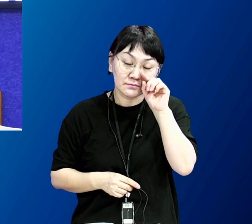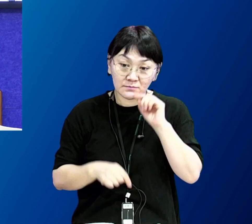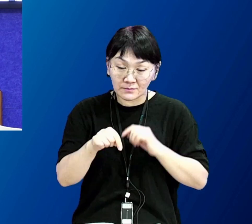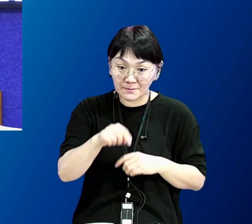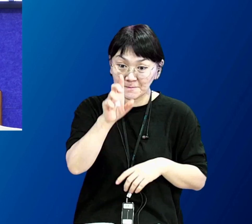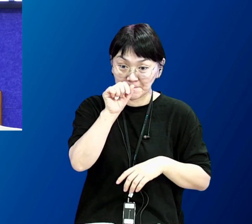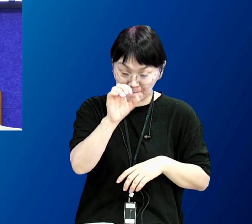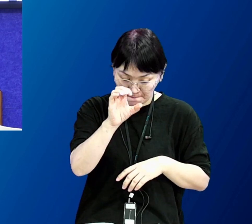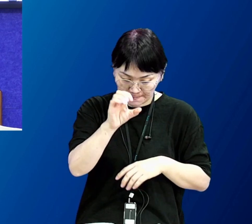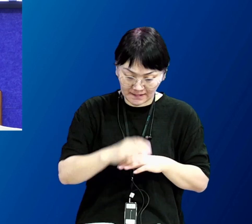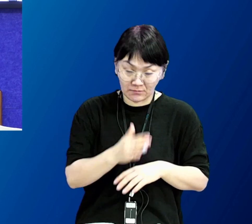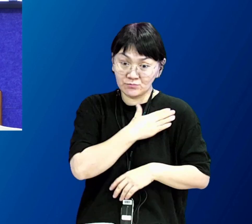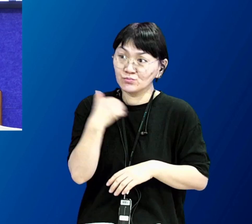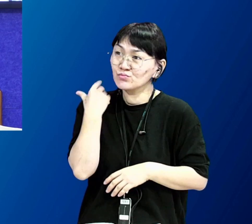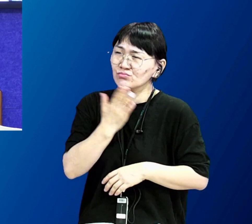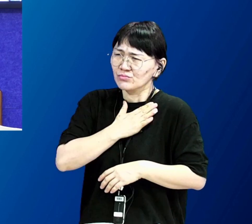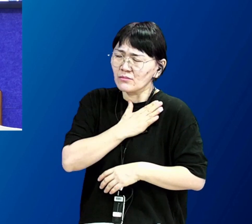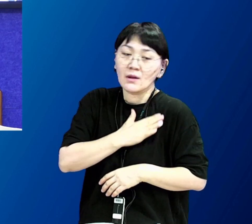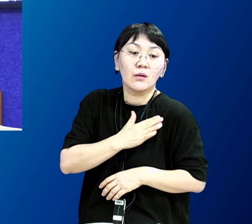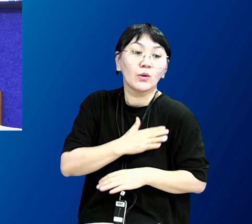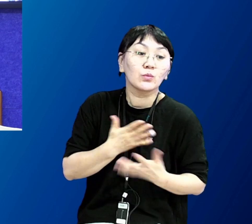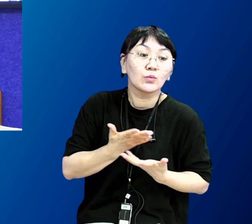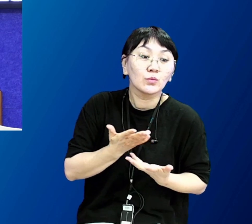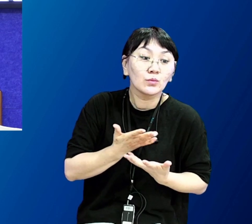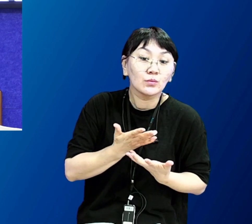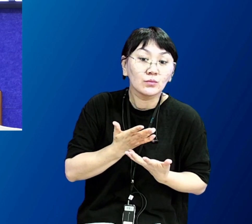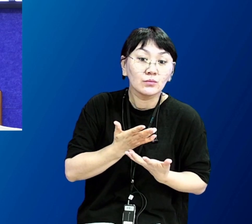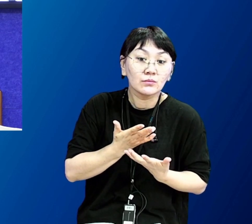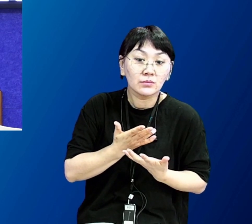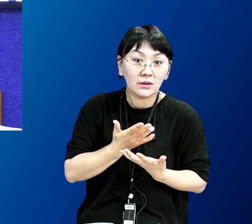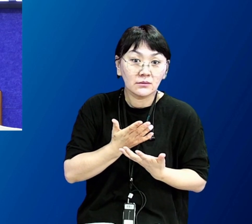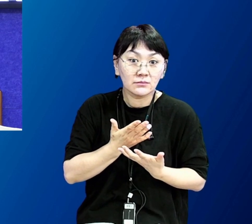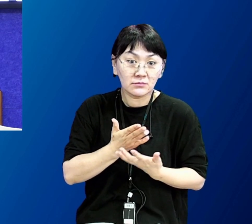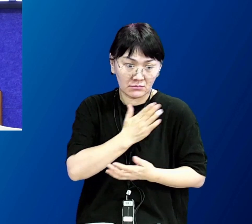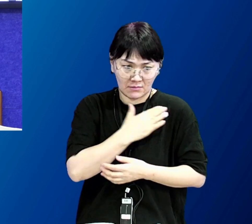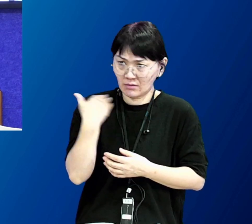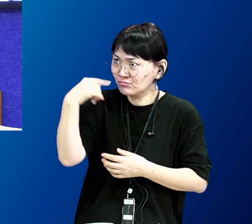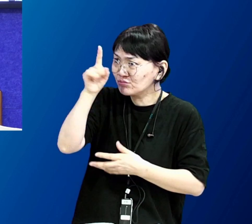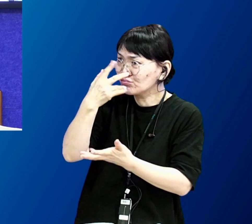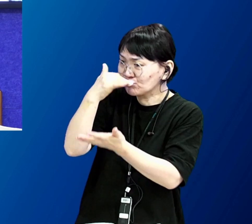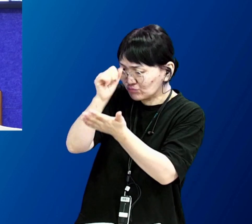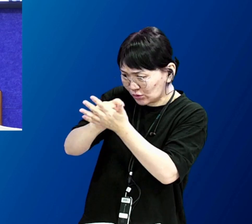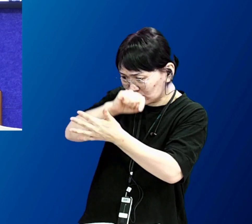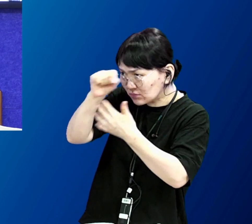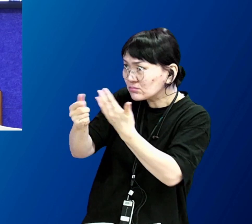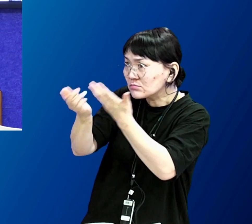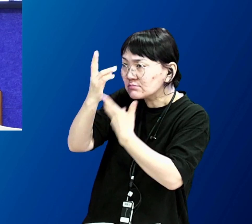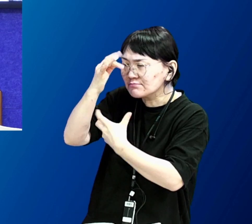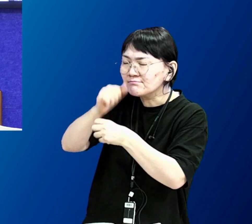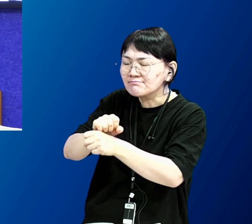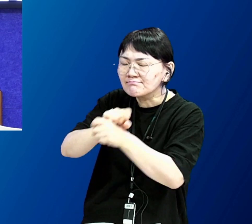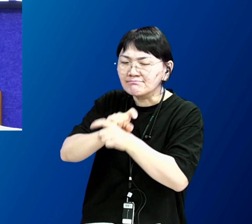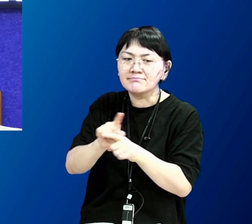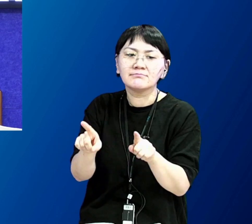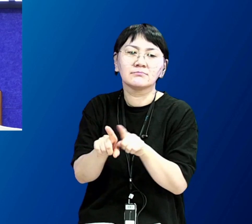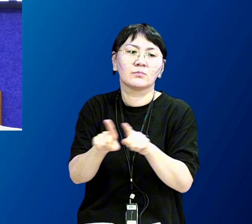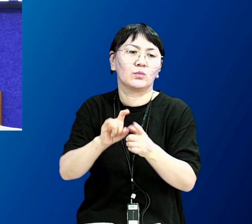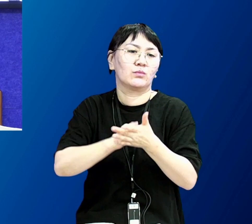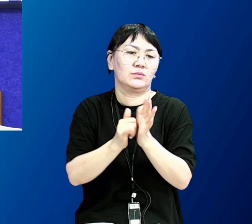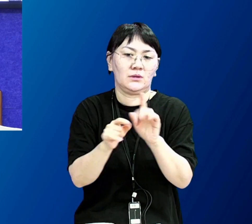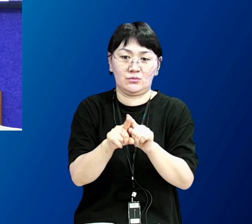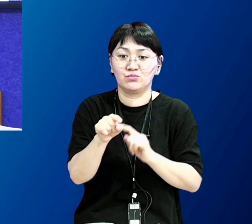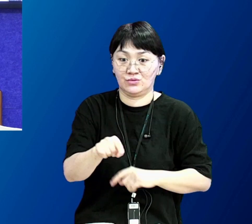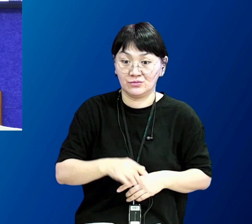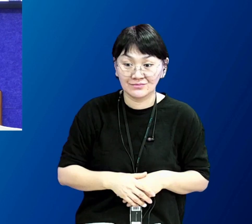Мөн эзнийг хайрлж яана гэдэг нь шүү дээ. Эзний тушаалуудыг сахиж байгаа хэрэг байх. Яах